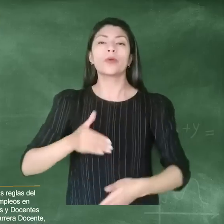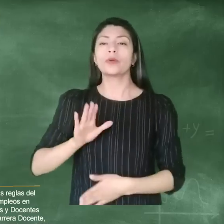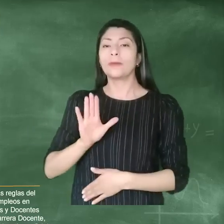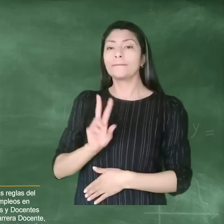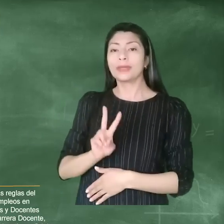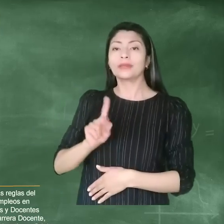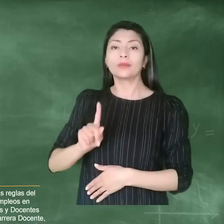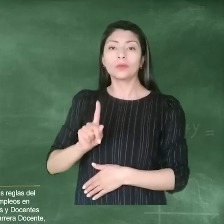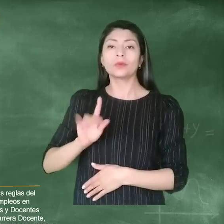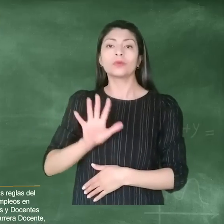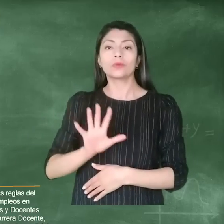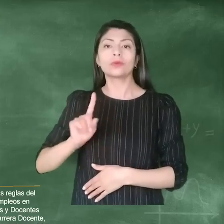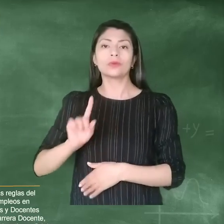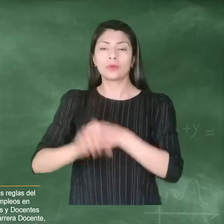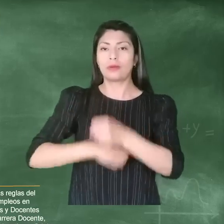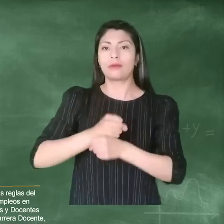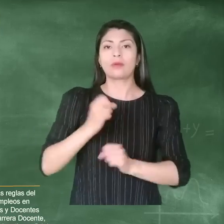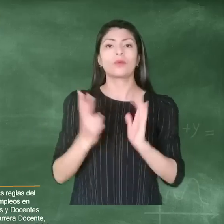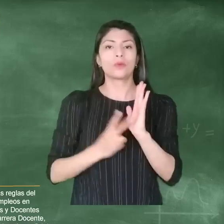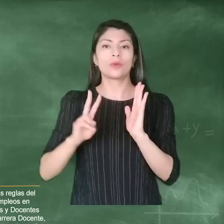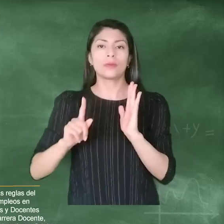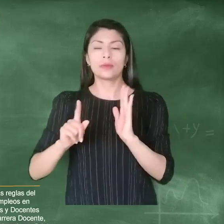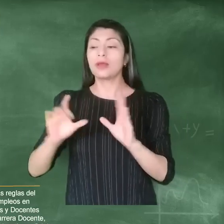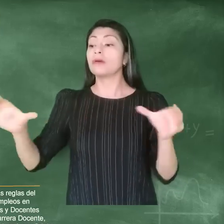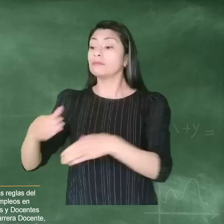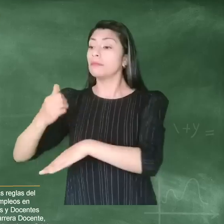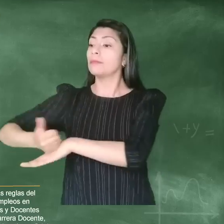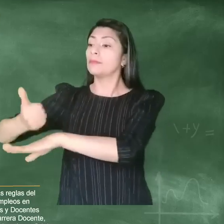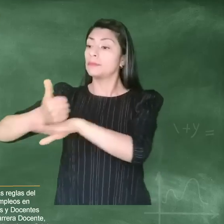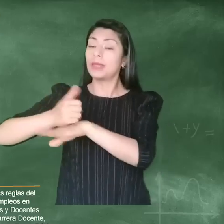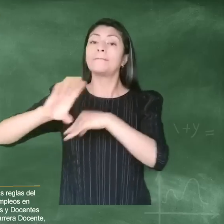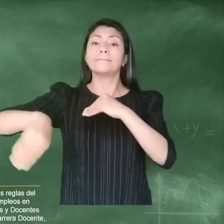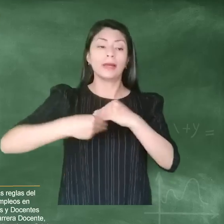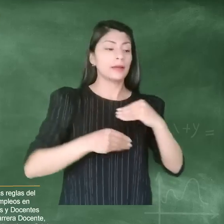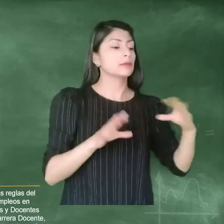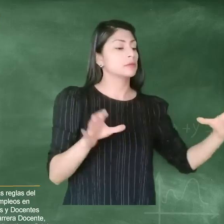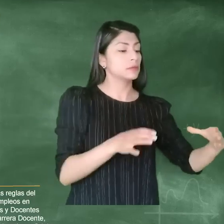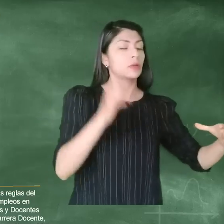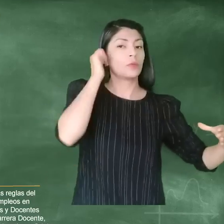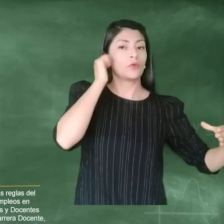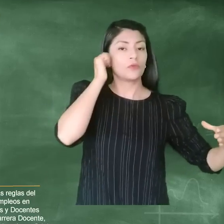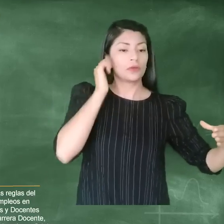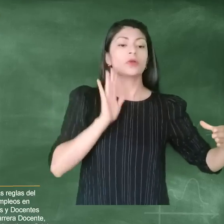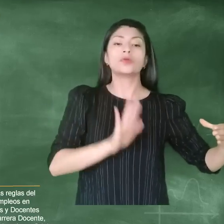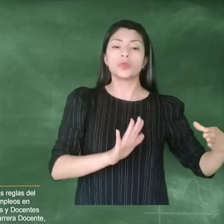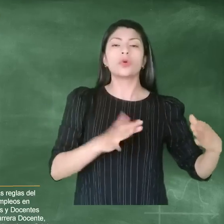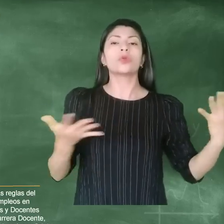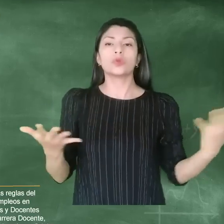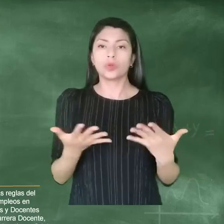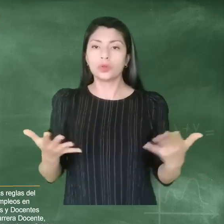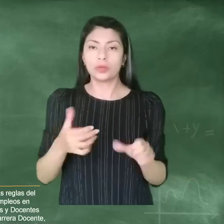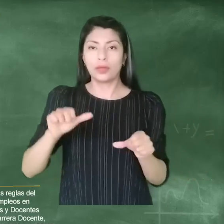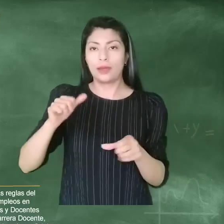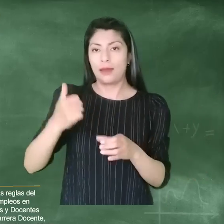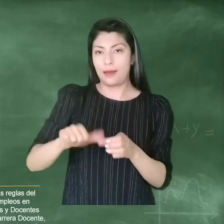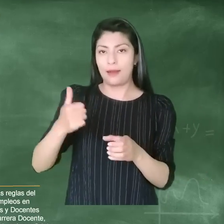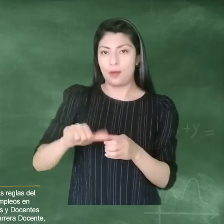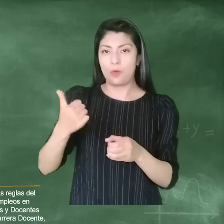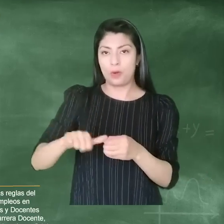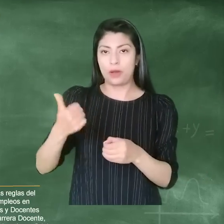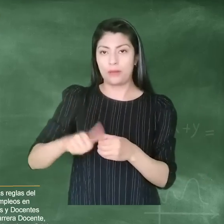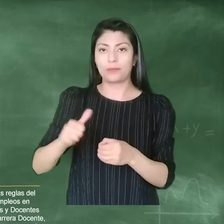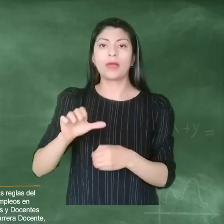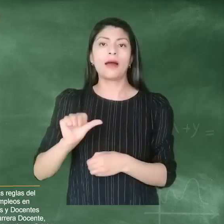número 2152 de 2021. Directivos docentes y docentes.